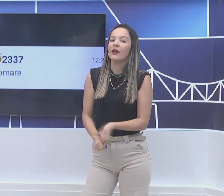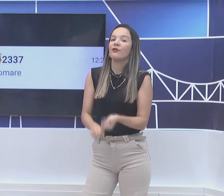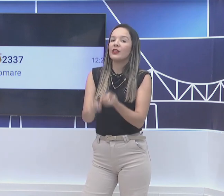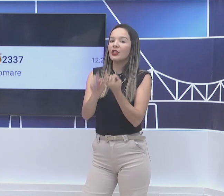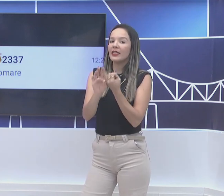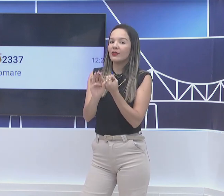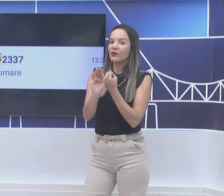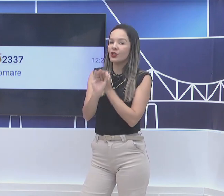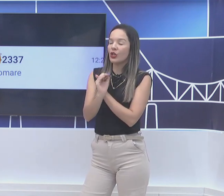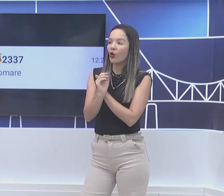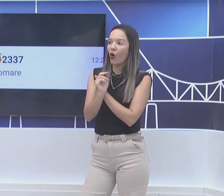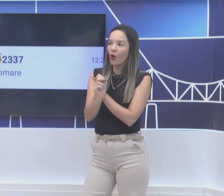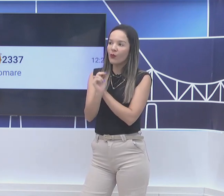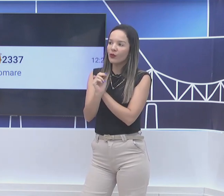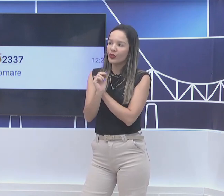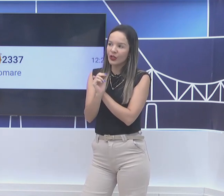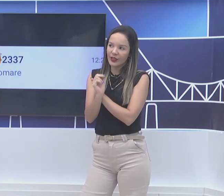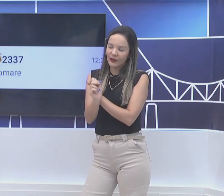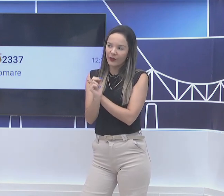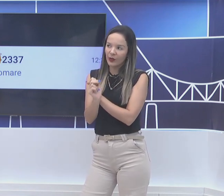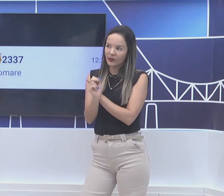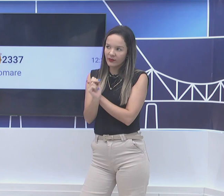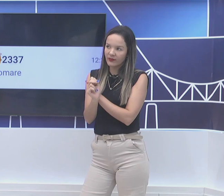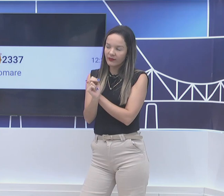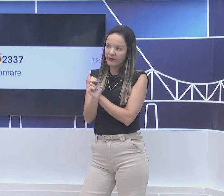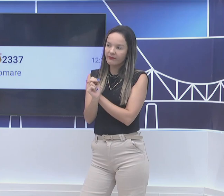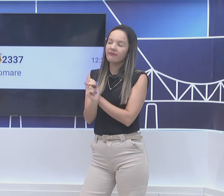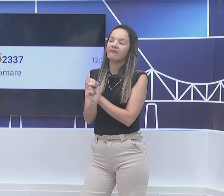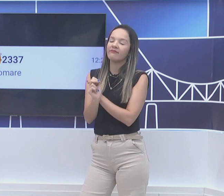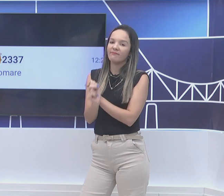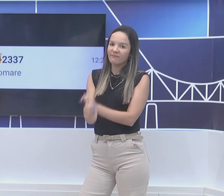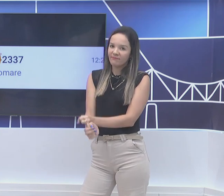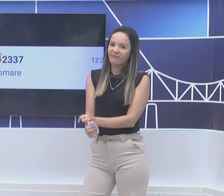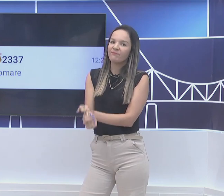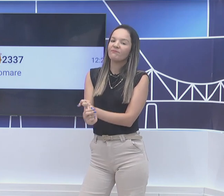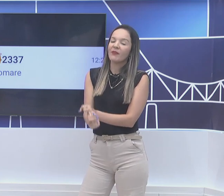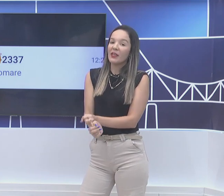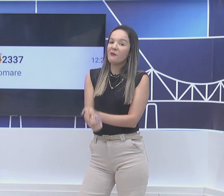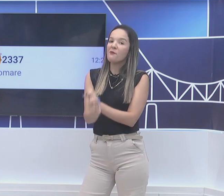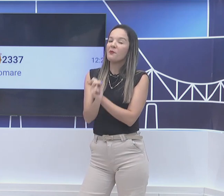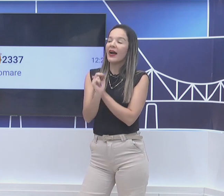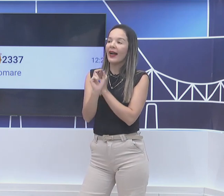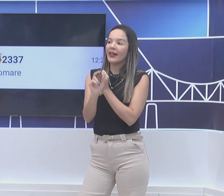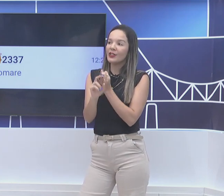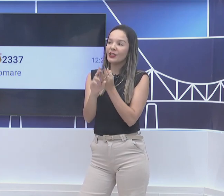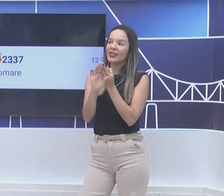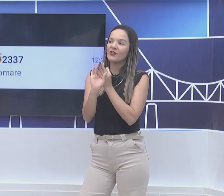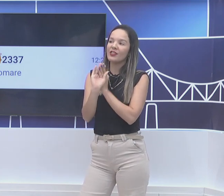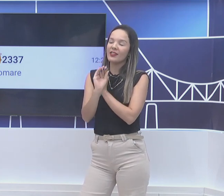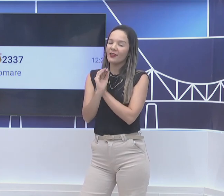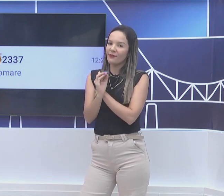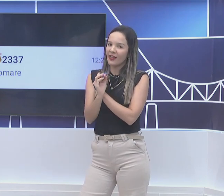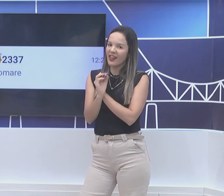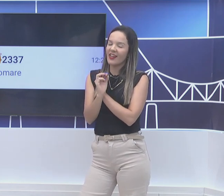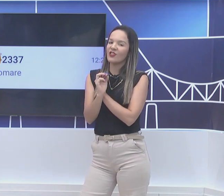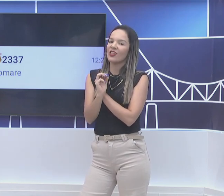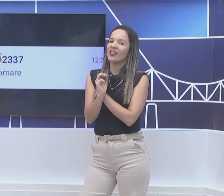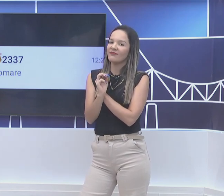litros de combustível Olha que prêmio E uma caixinha de